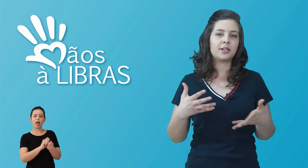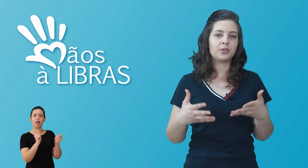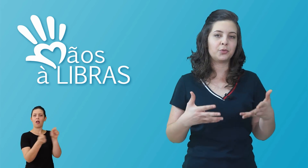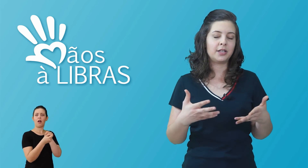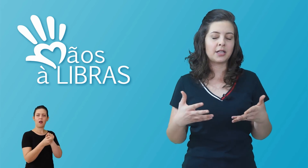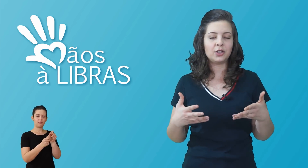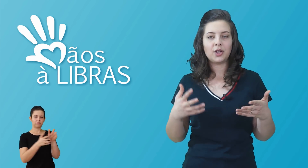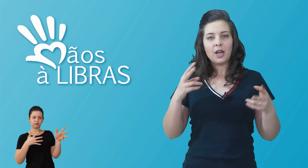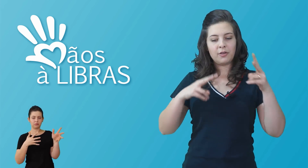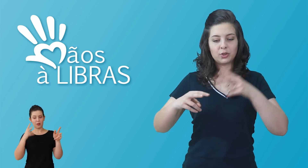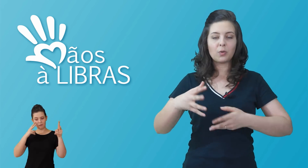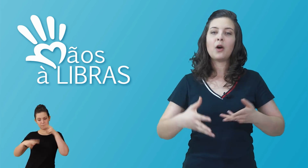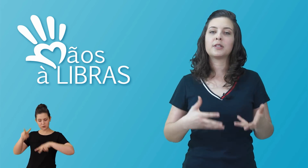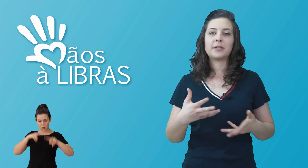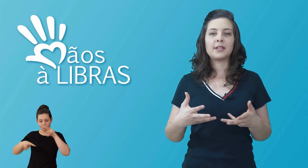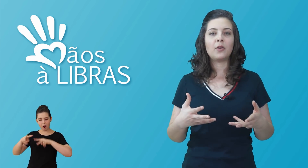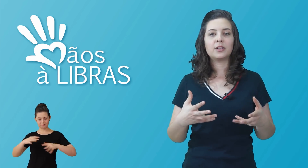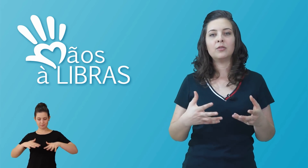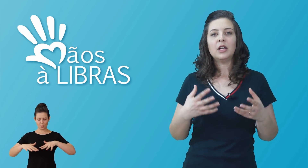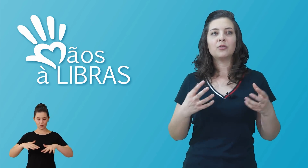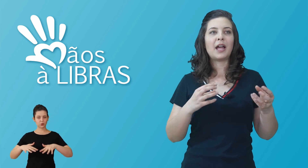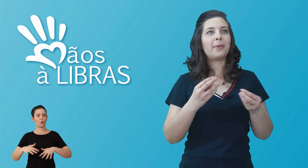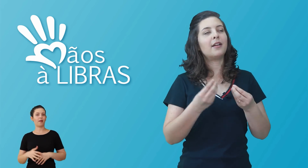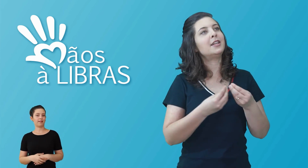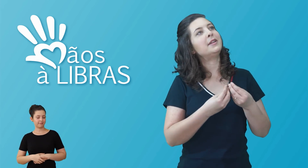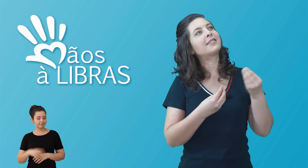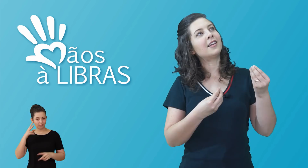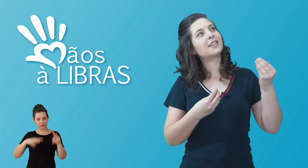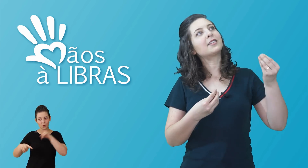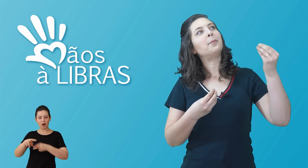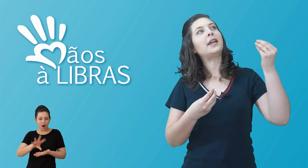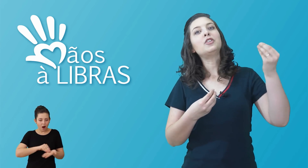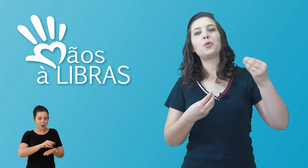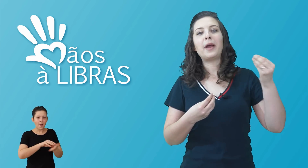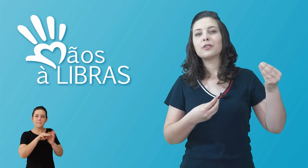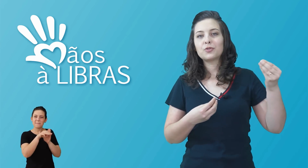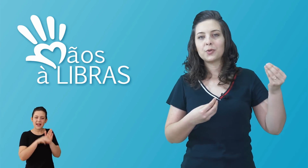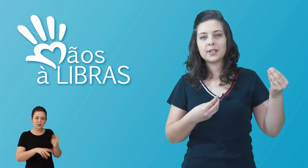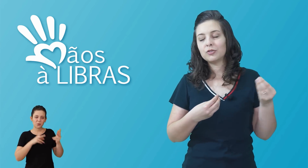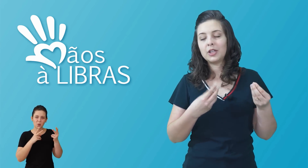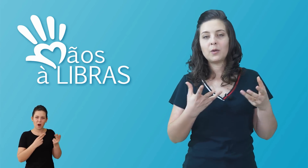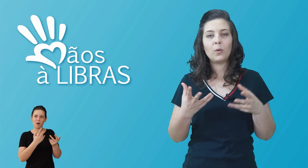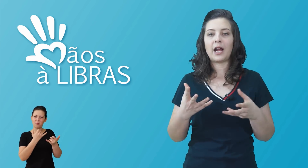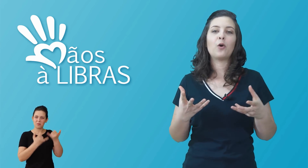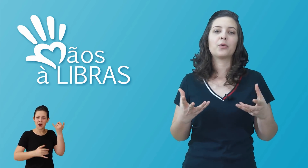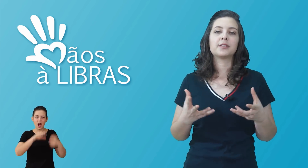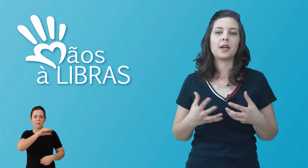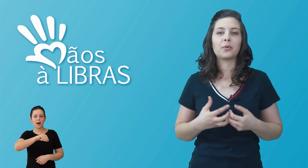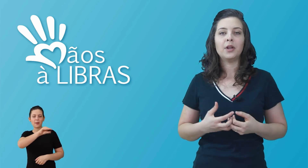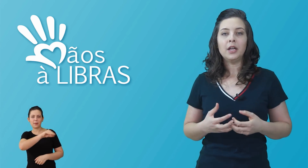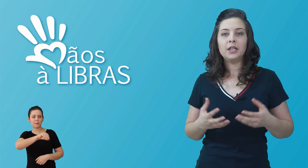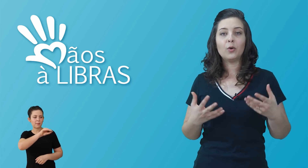língua de sinais é de modalidade visual, espacial, então não dá para imitar exatamente o método de um ensino de língua oral,